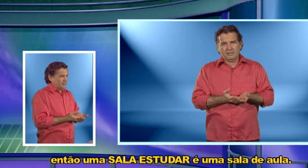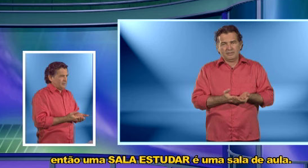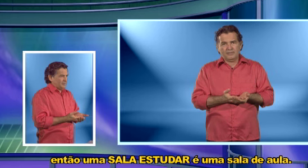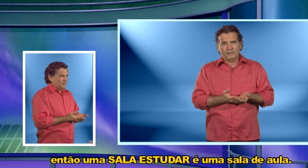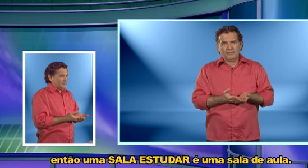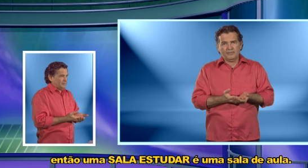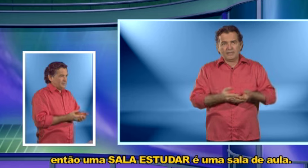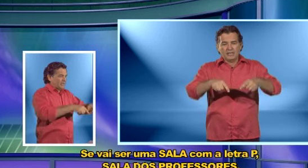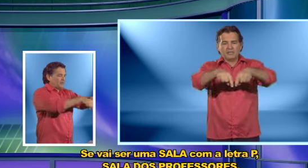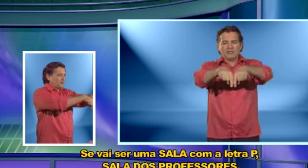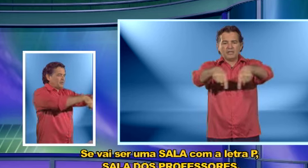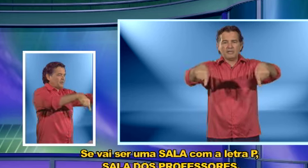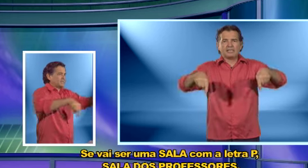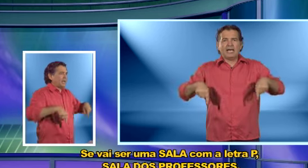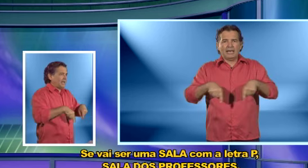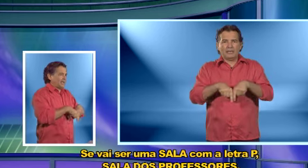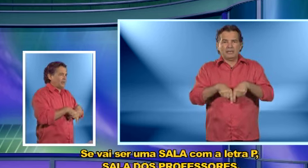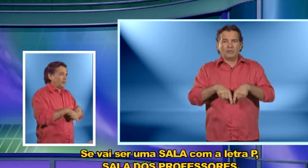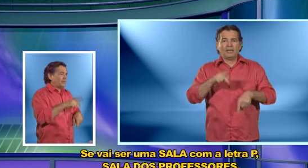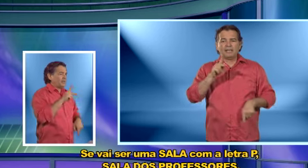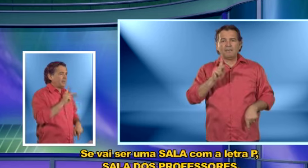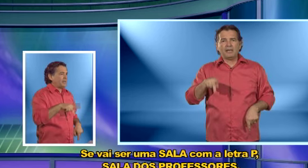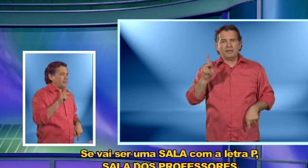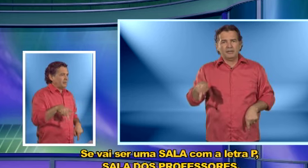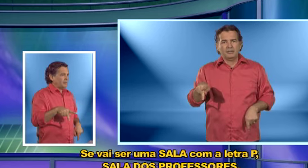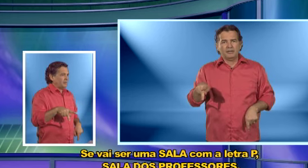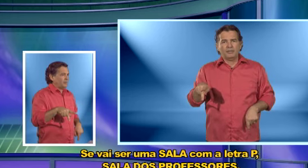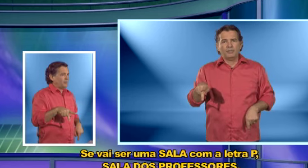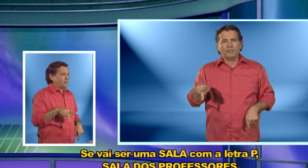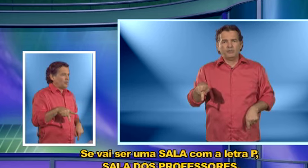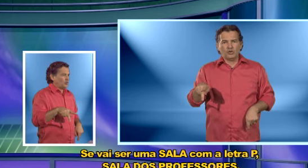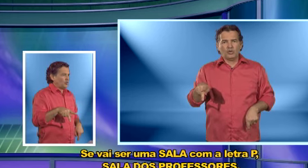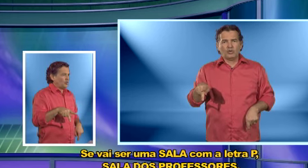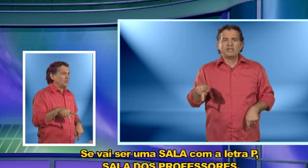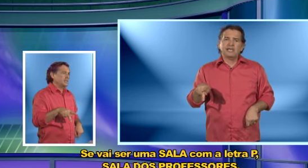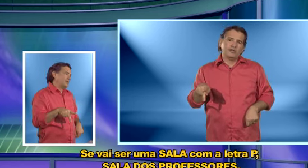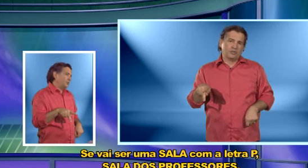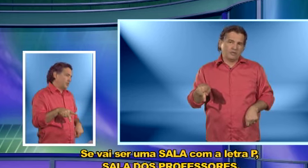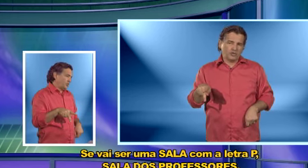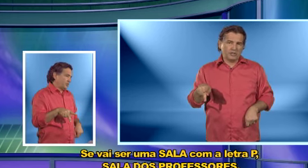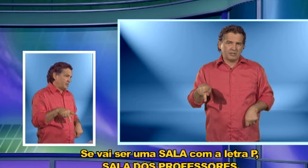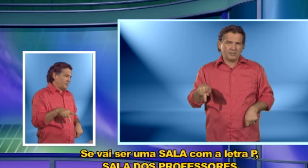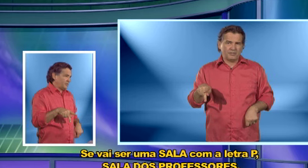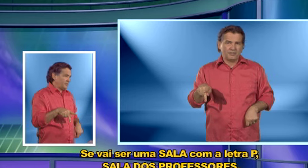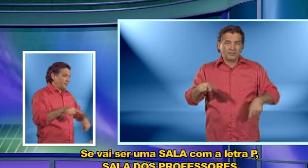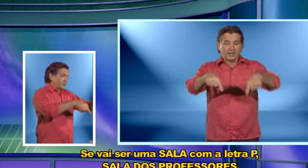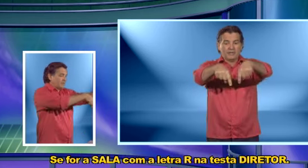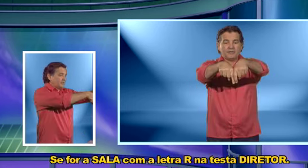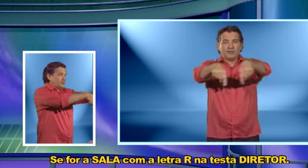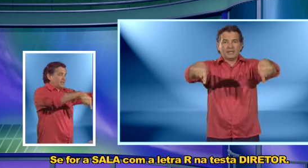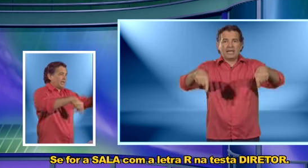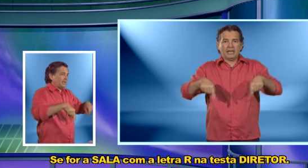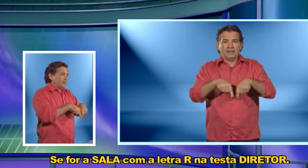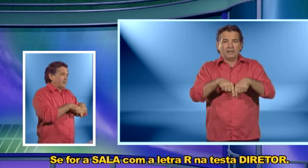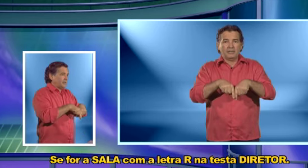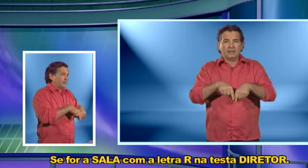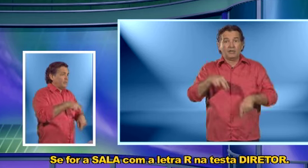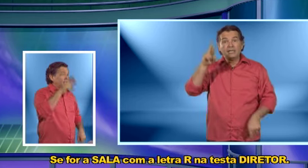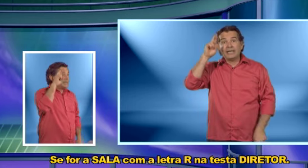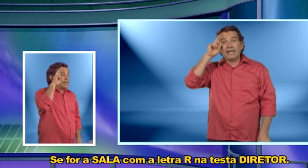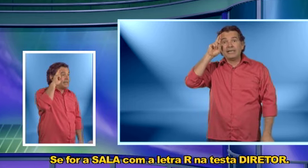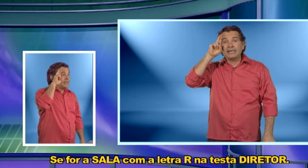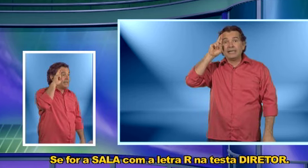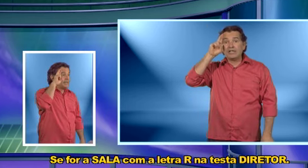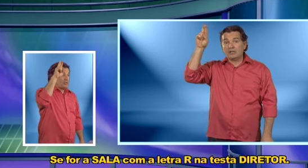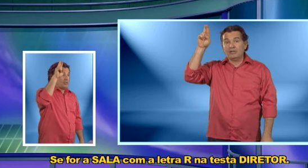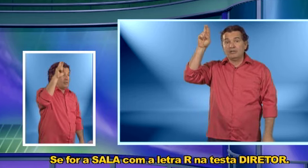aula. Se você é uma sala com a letra P, professor, sala dos professores. Se for a sala com a